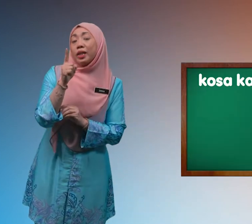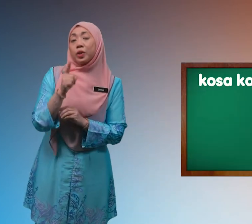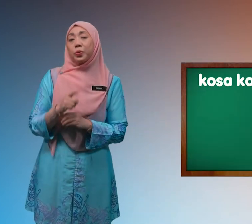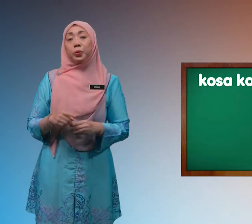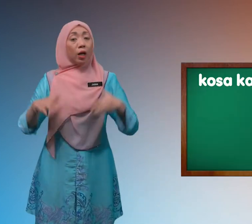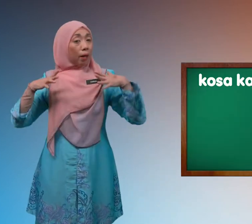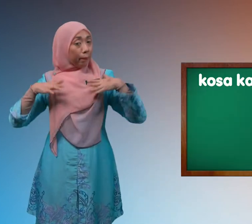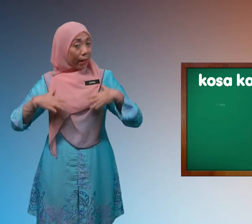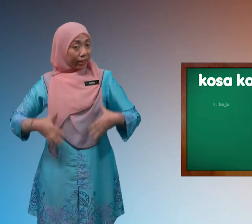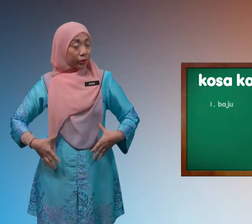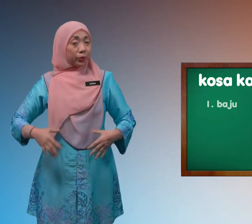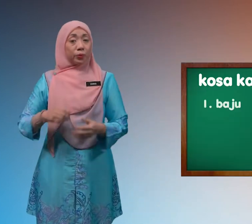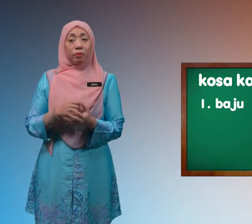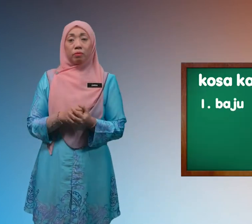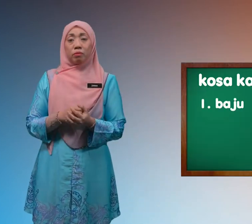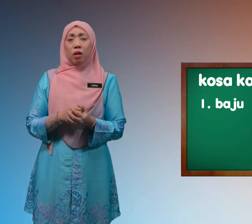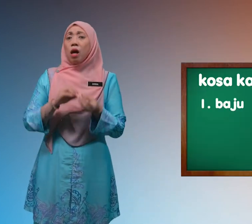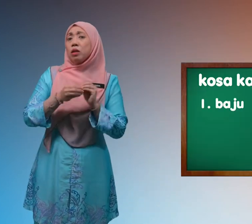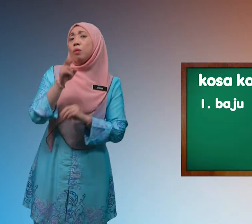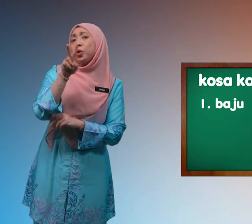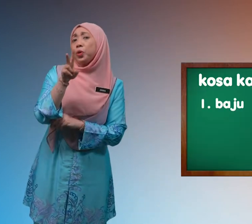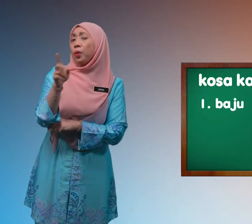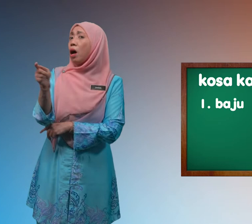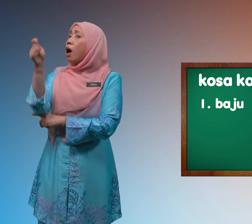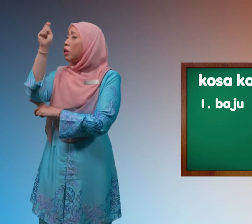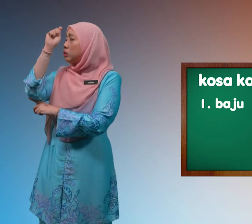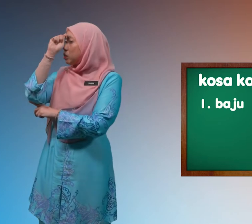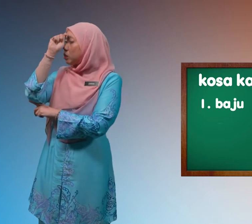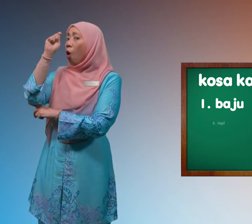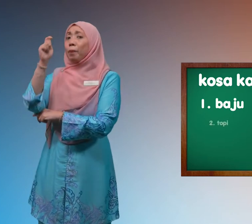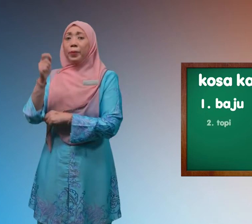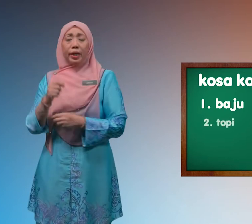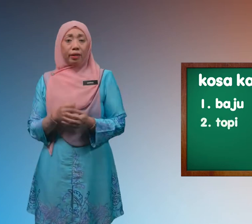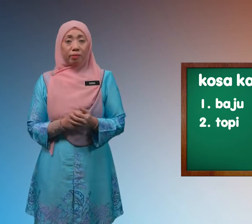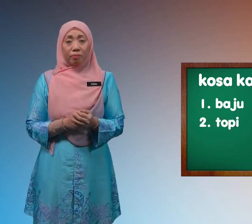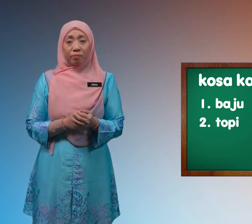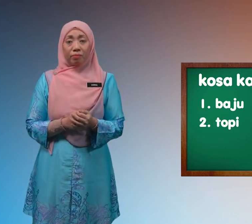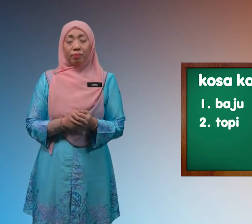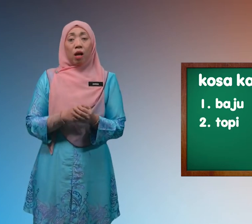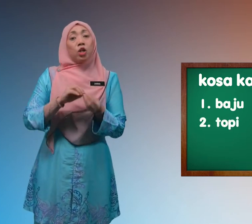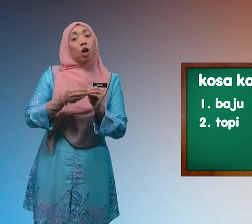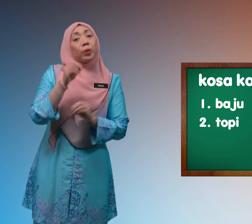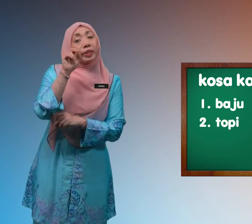1, baju. Nombor 2, topi. Nombor